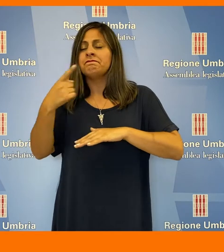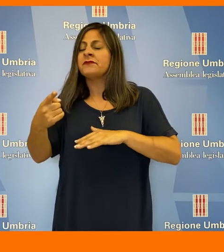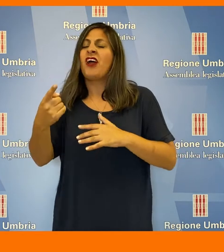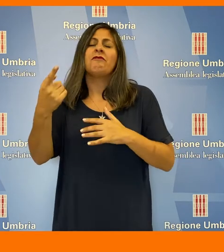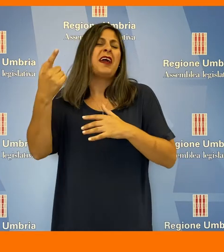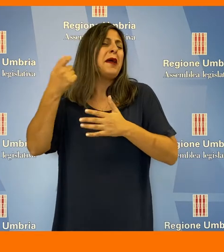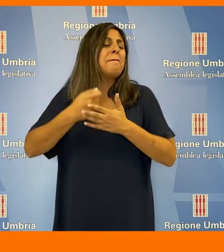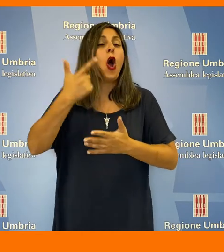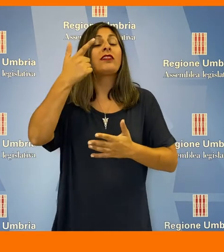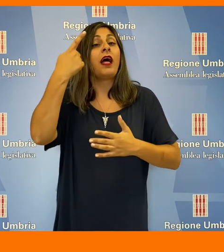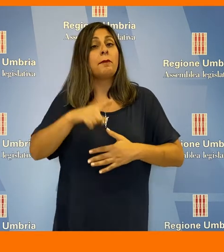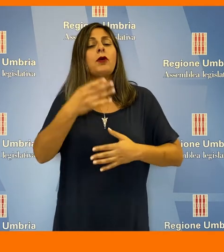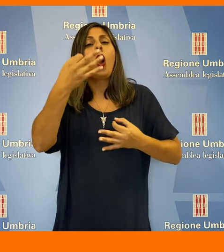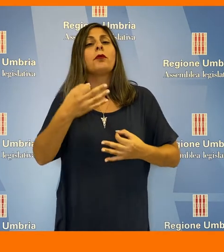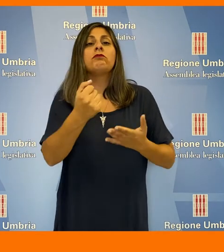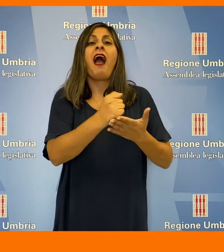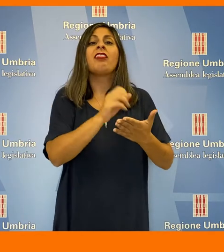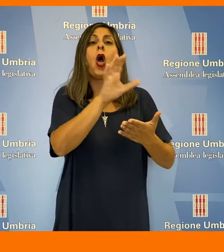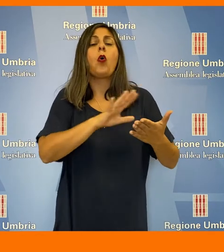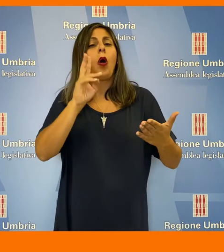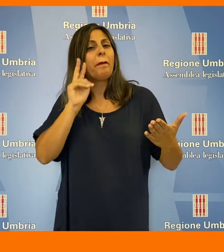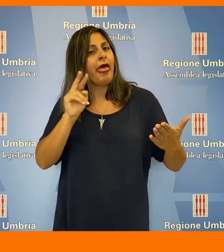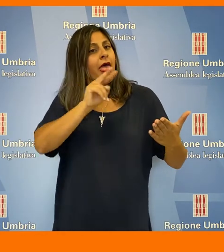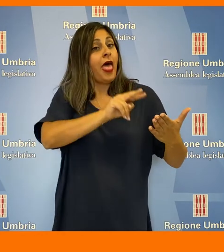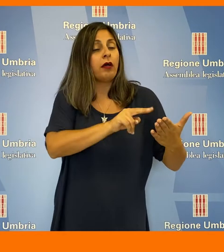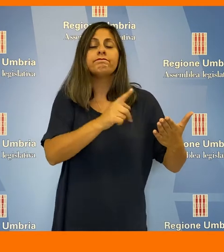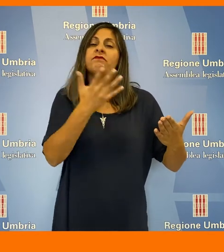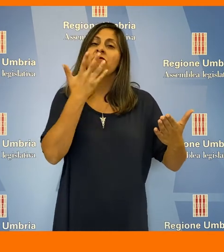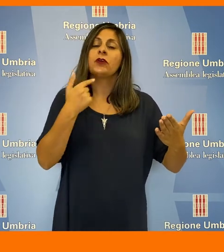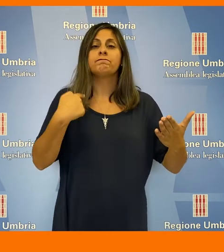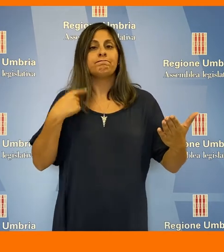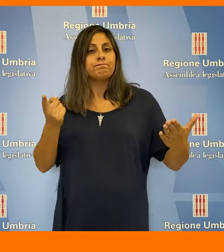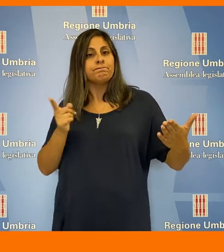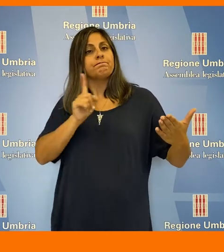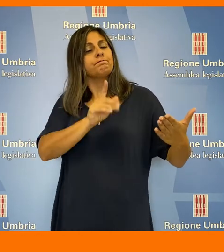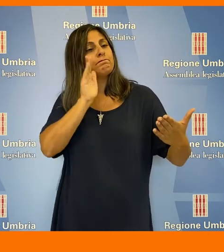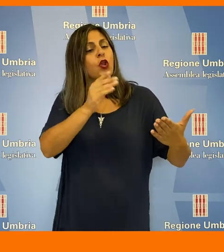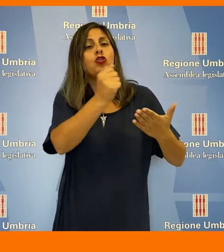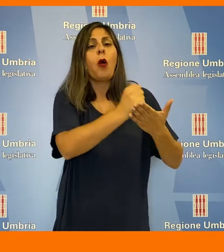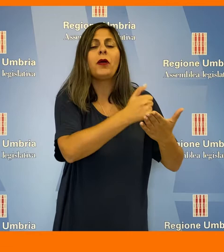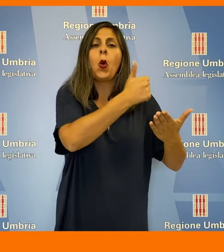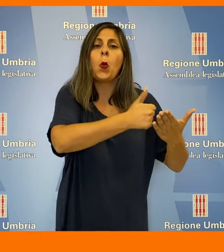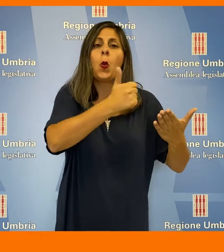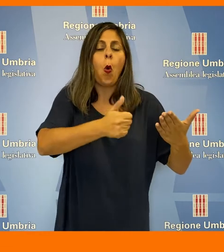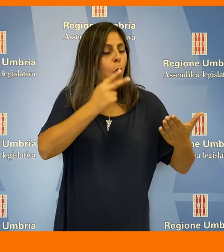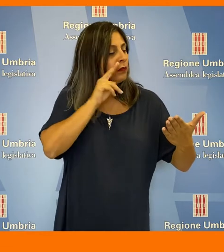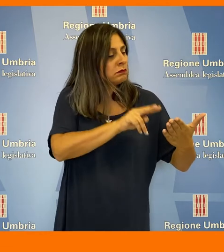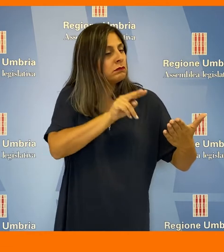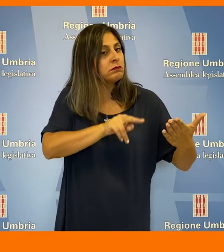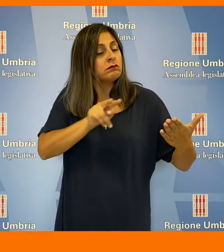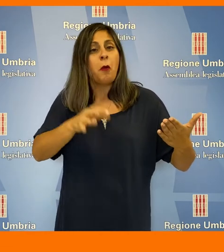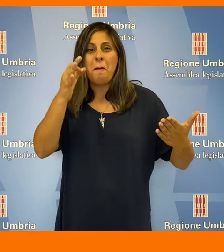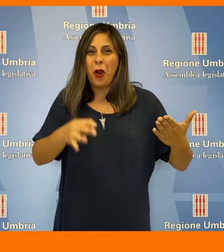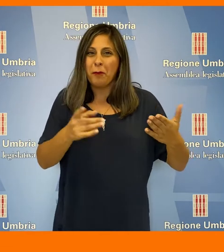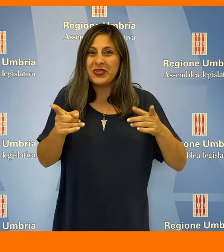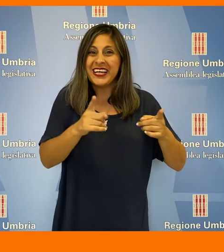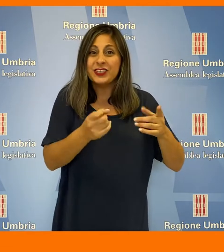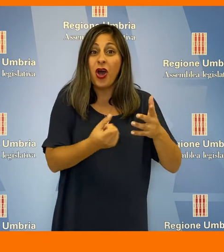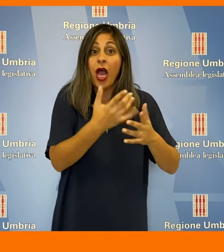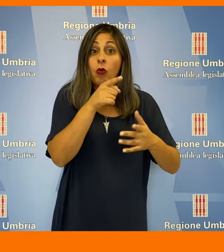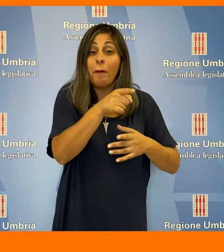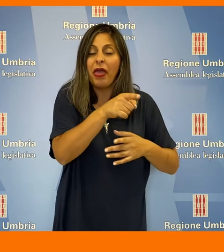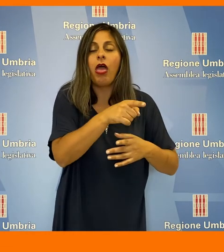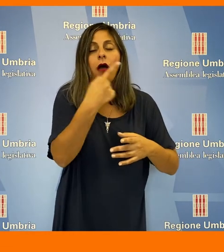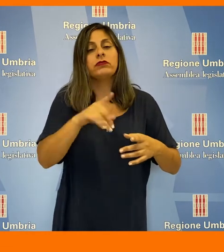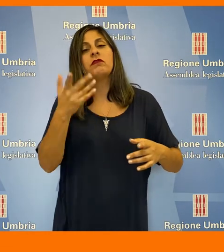partecipazione all'esame degli atti europei e per questo chiede di essere audito sui singoli documenti che scaturiranno dalla sessione europea.